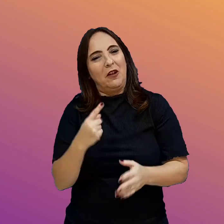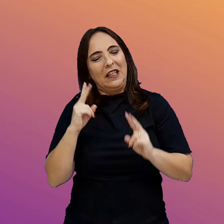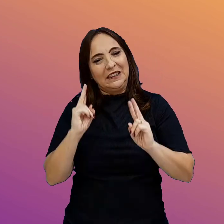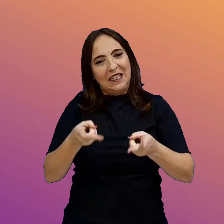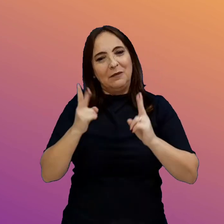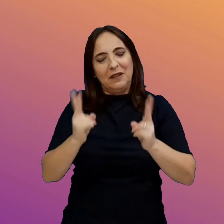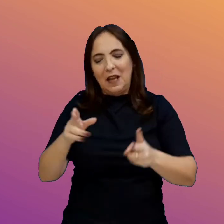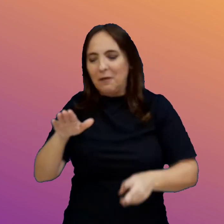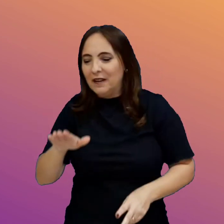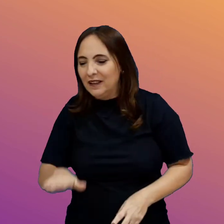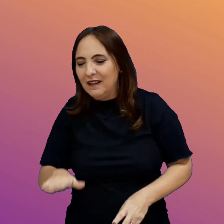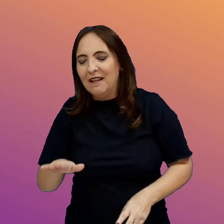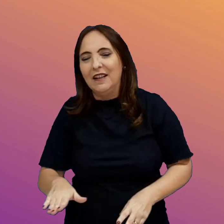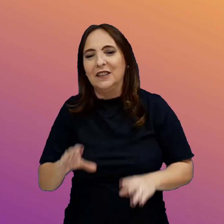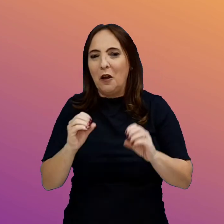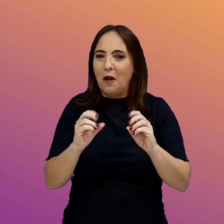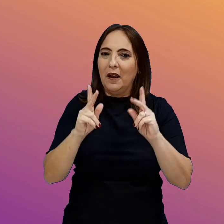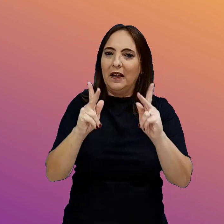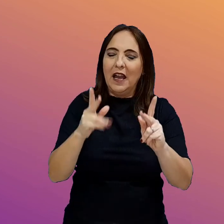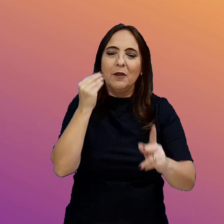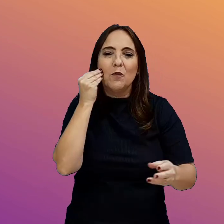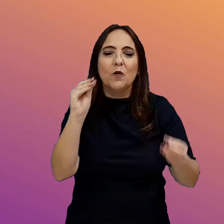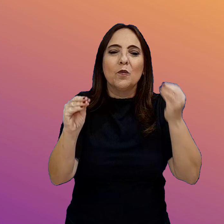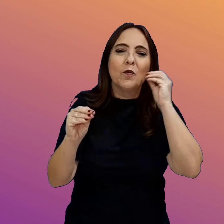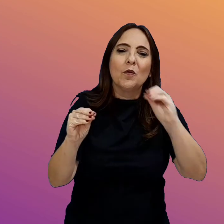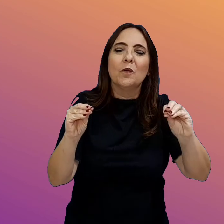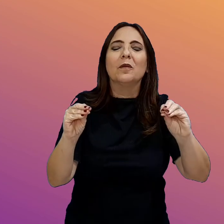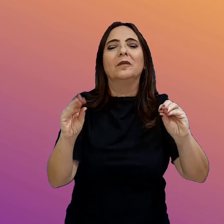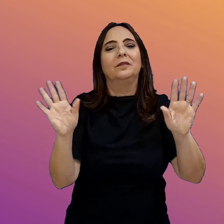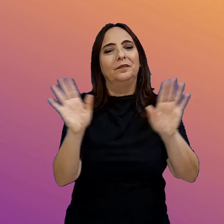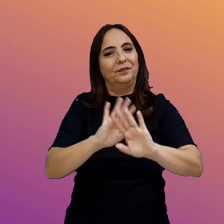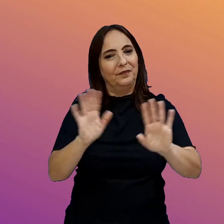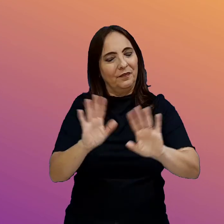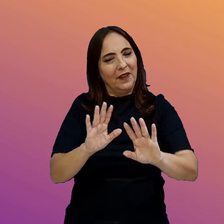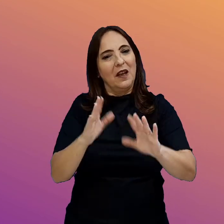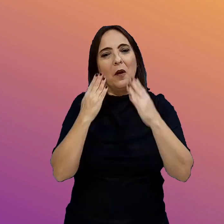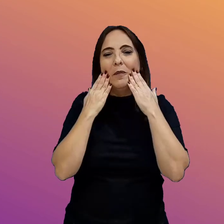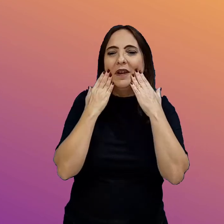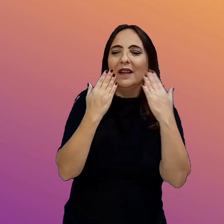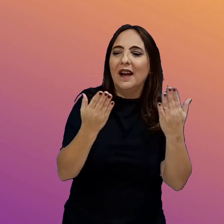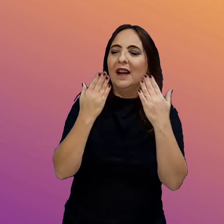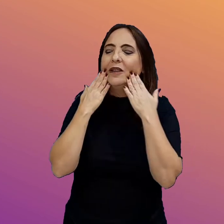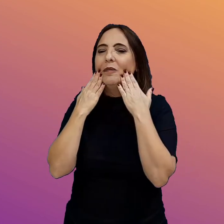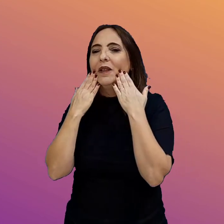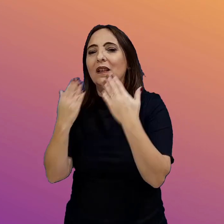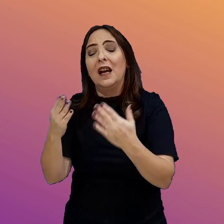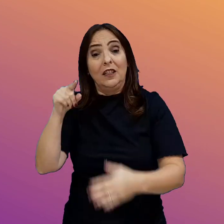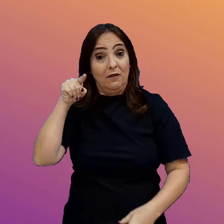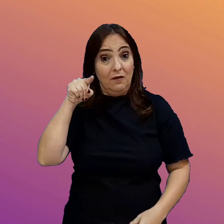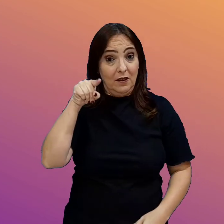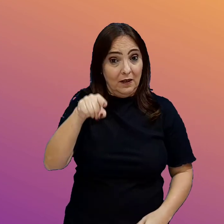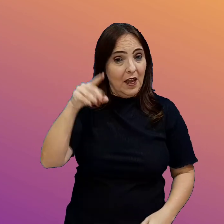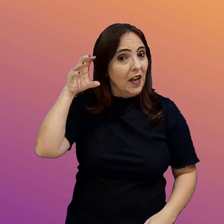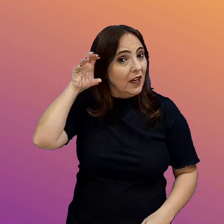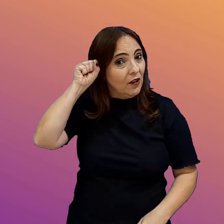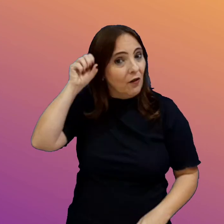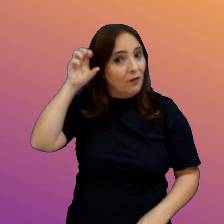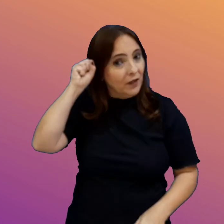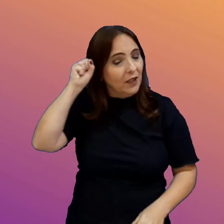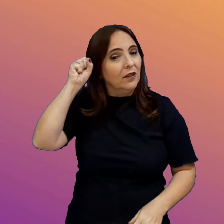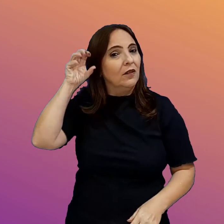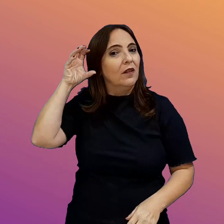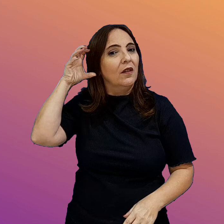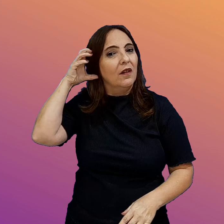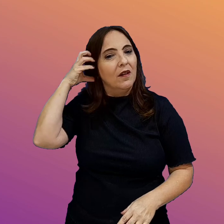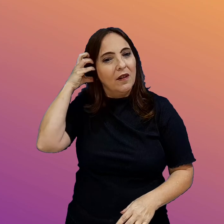sempre crianças, né? Então, tá tudo certo. Muito obrigada. E você que está nos ouvindo, muito